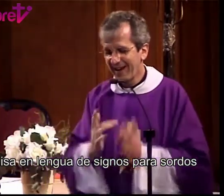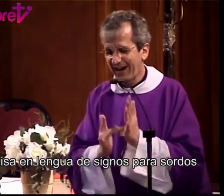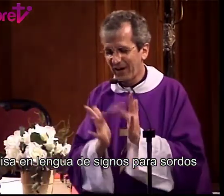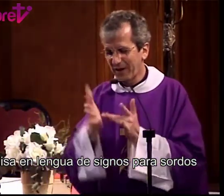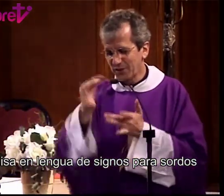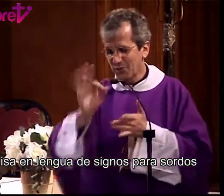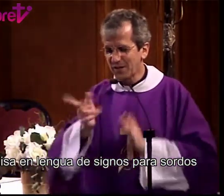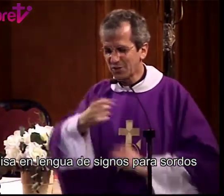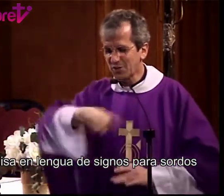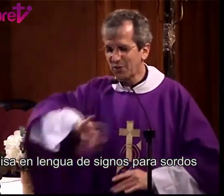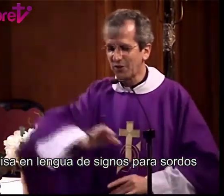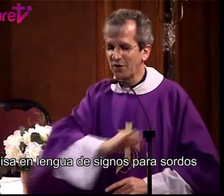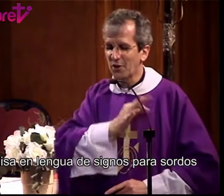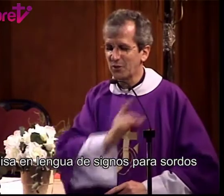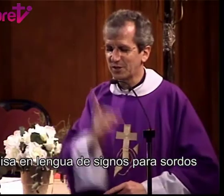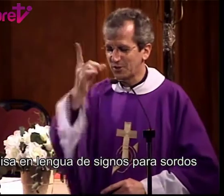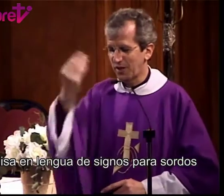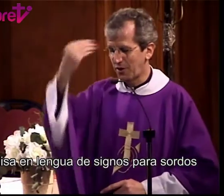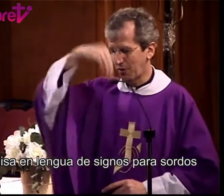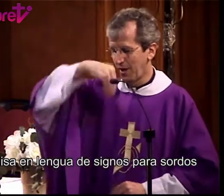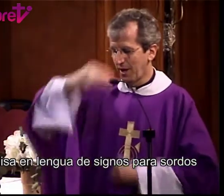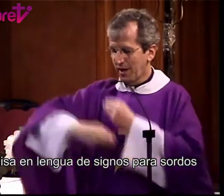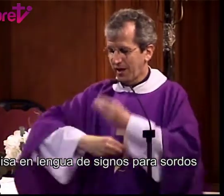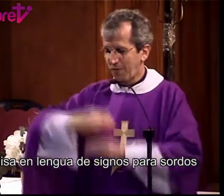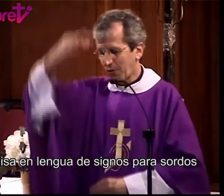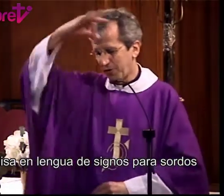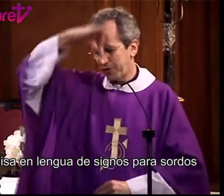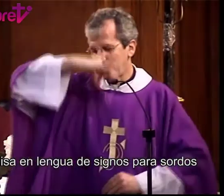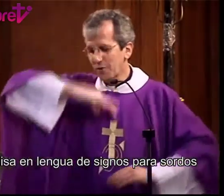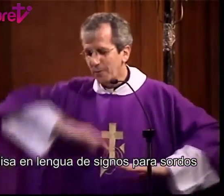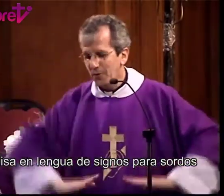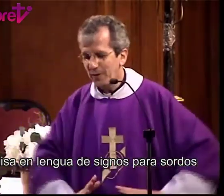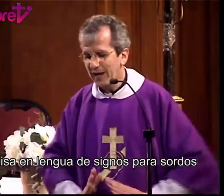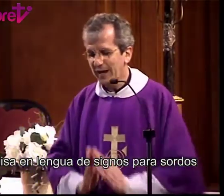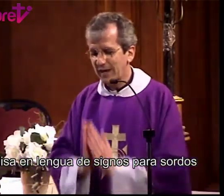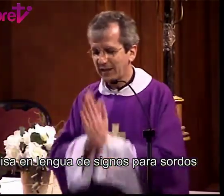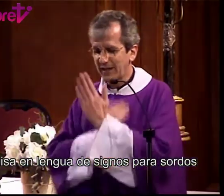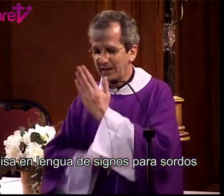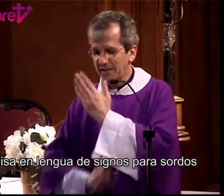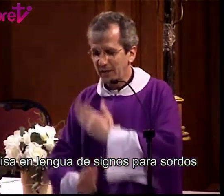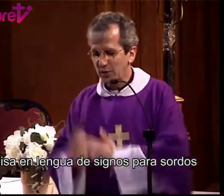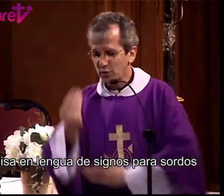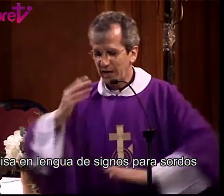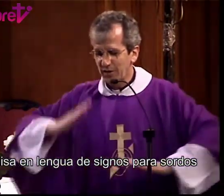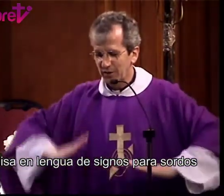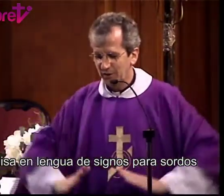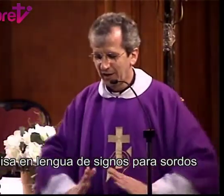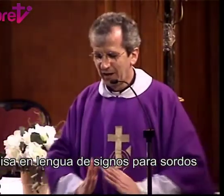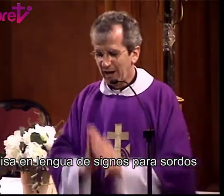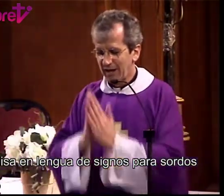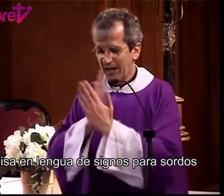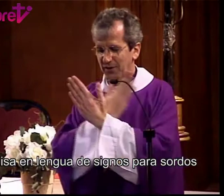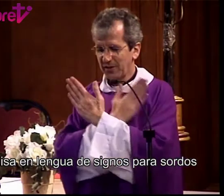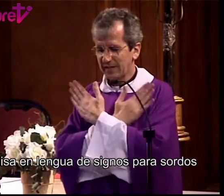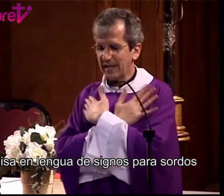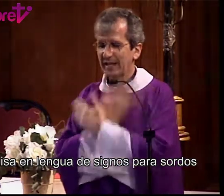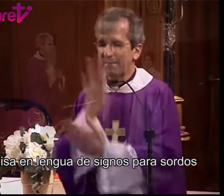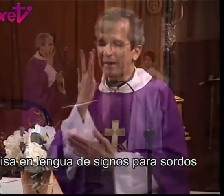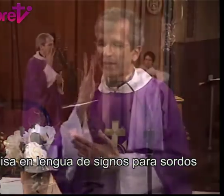Creo en Jesucristo, su único Hijo, nuestro Señor, que fue concebido por obra y gracia del Espíritu Santo. Nació de Santa María